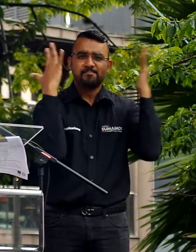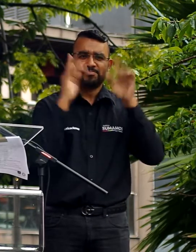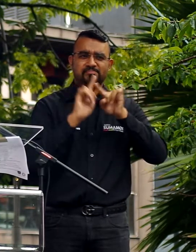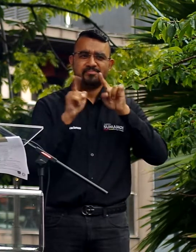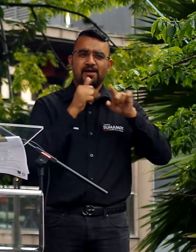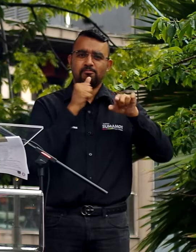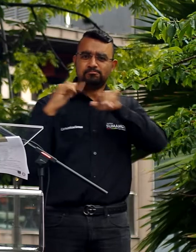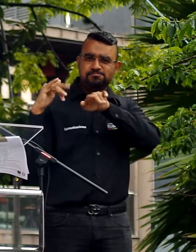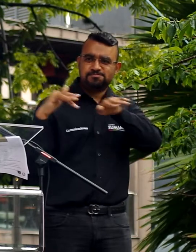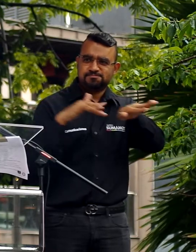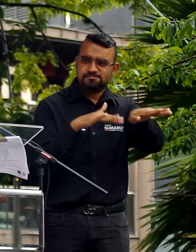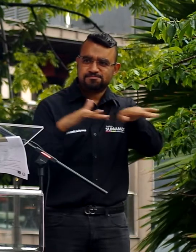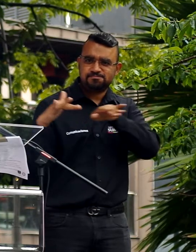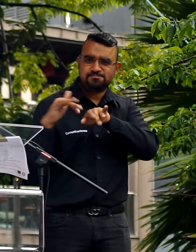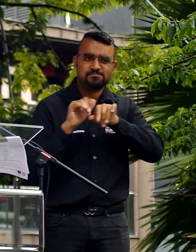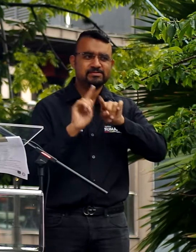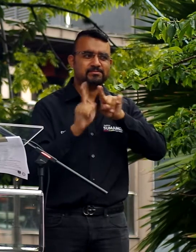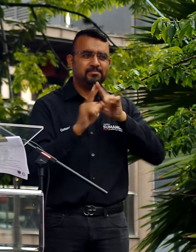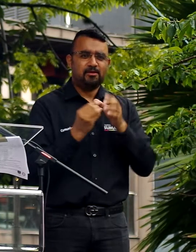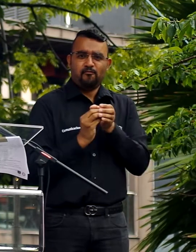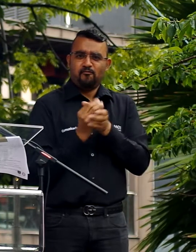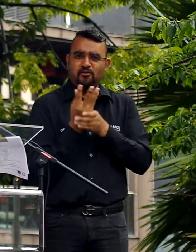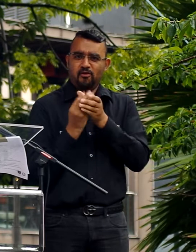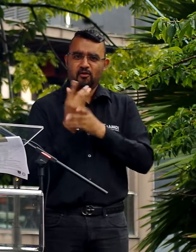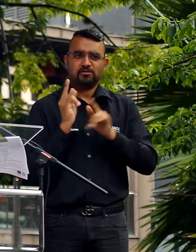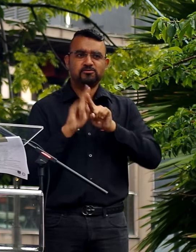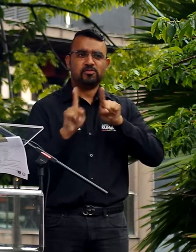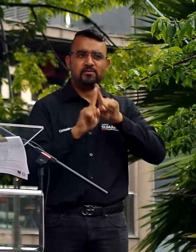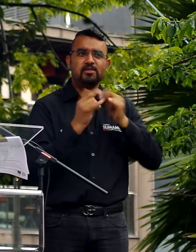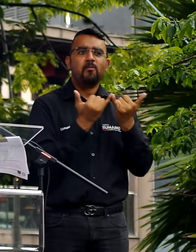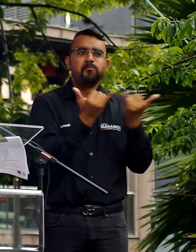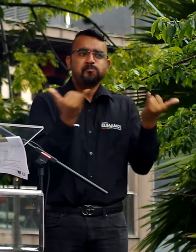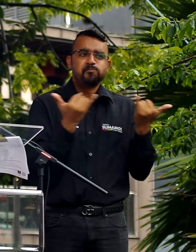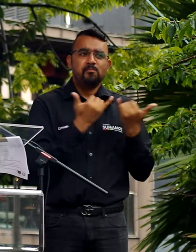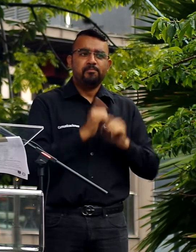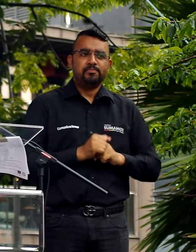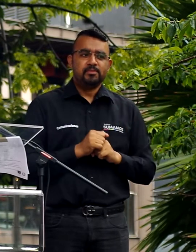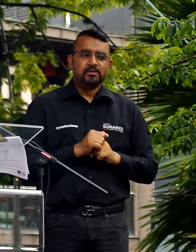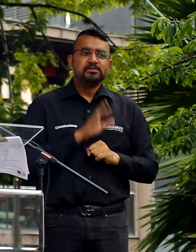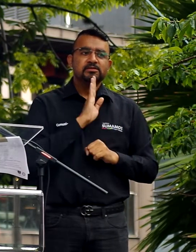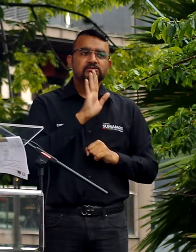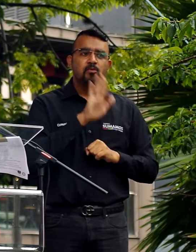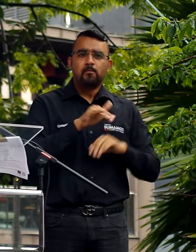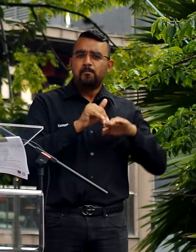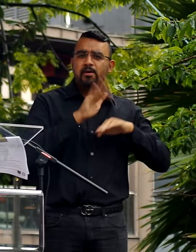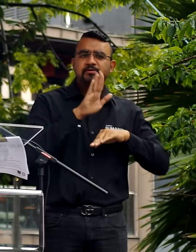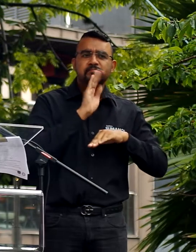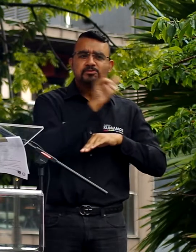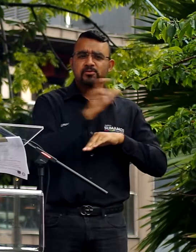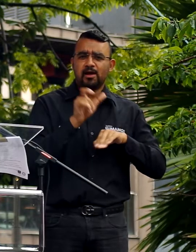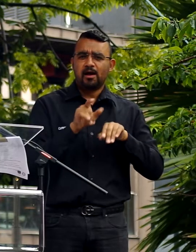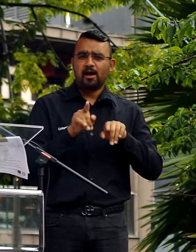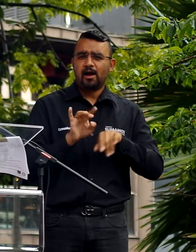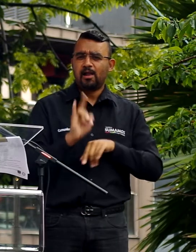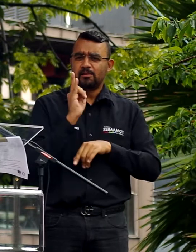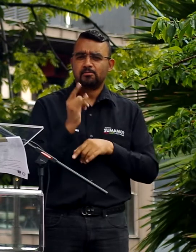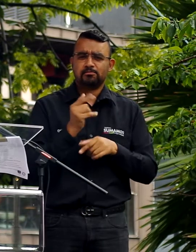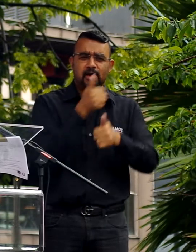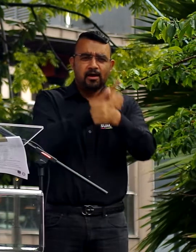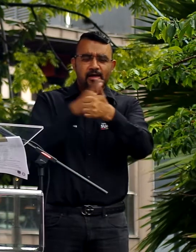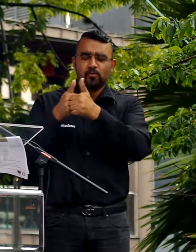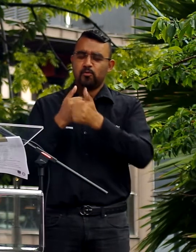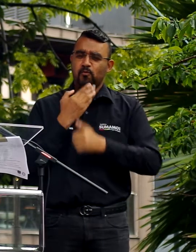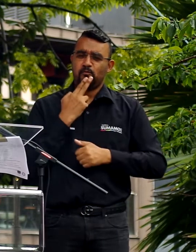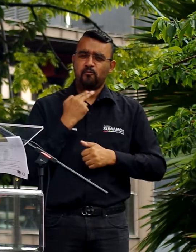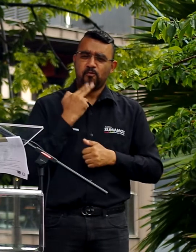cuencas, la diversidad de flora, fauna silvestre y la amabilidad ilimitada de sus habitantes, quienes tienen gran